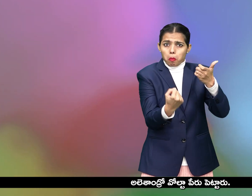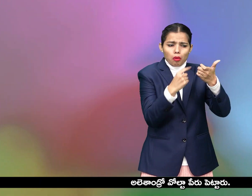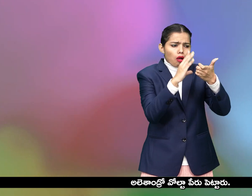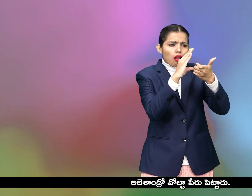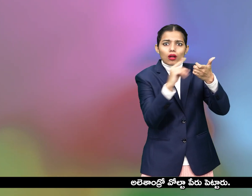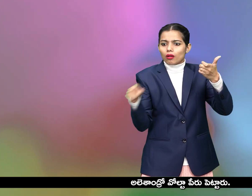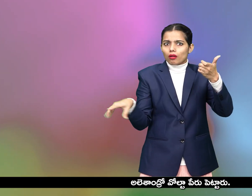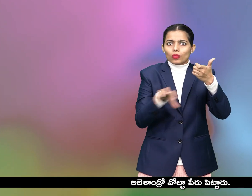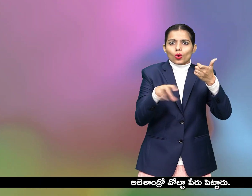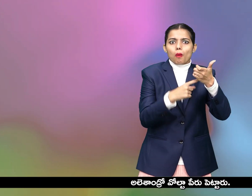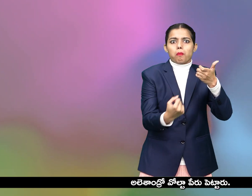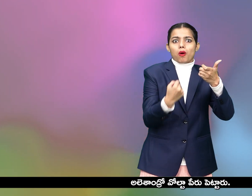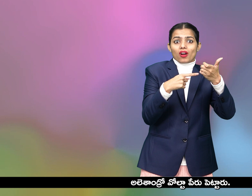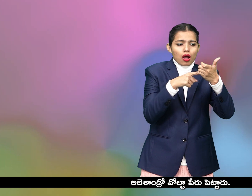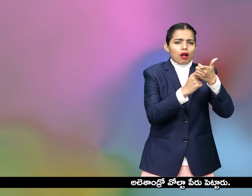పేరు పెట్టారు.